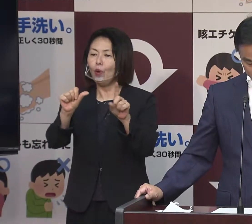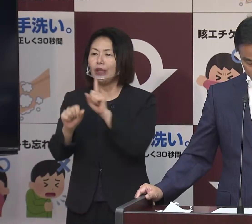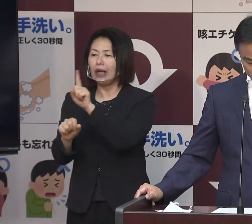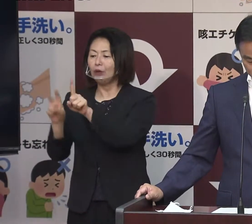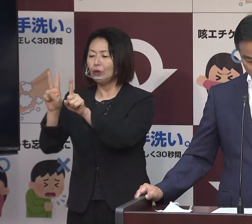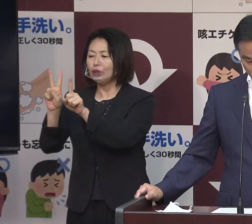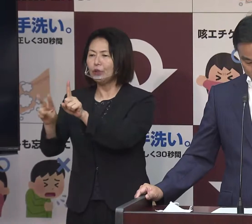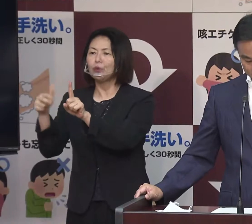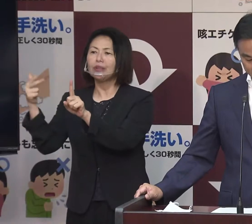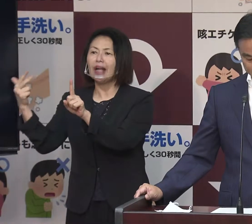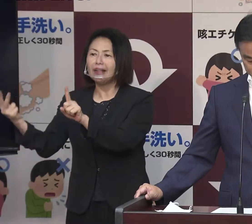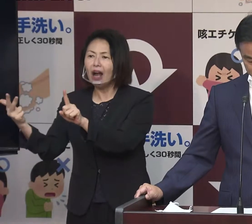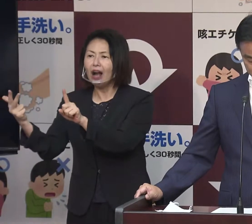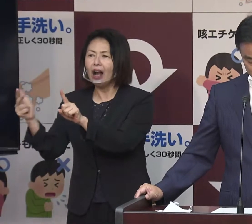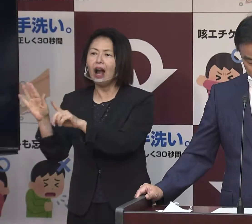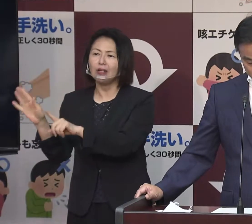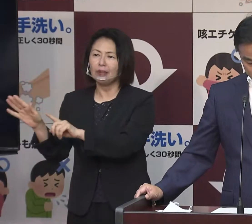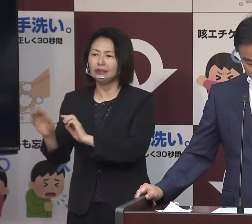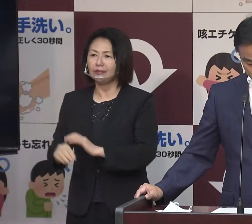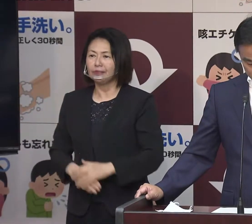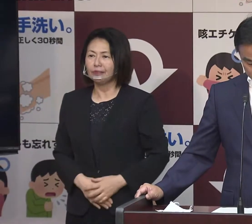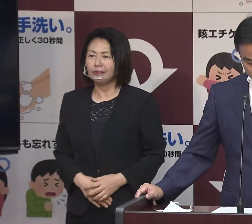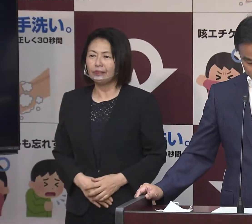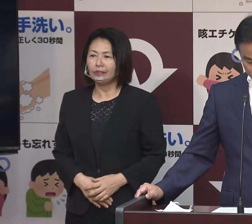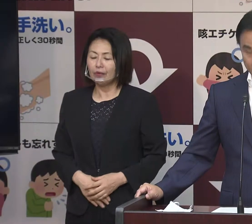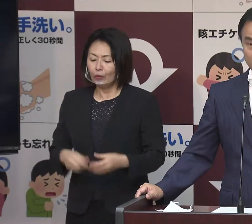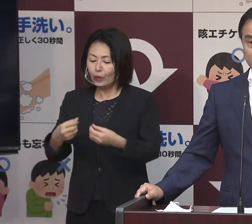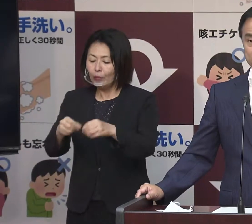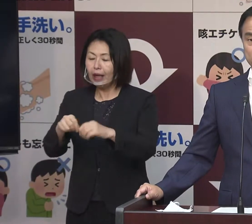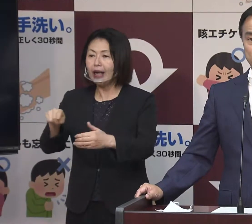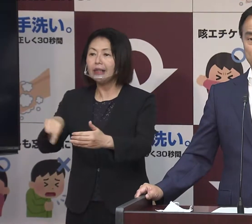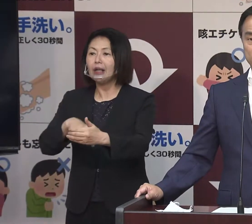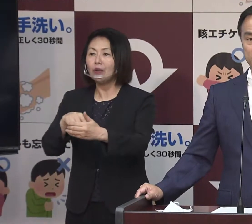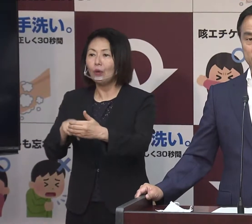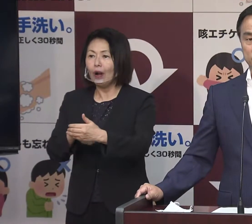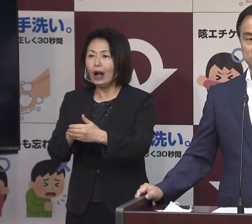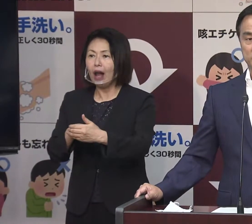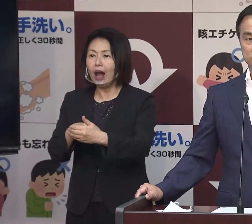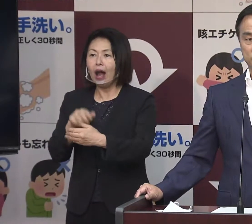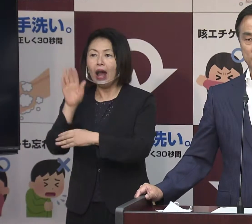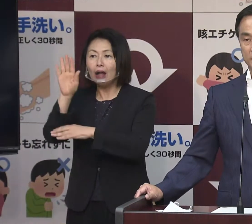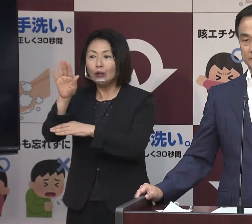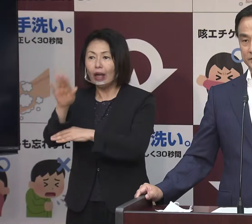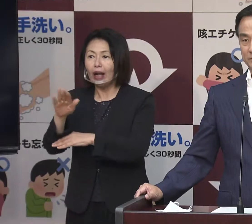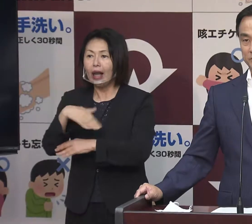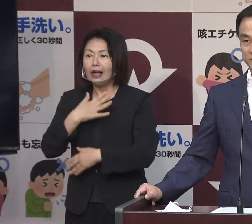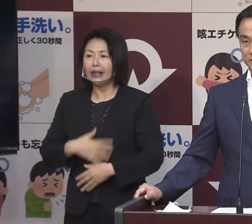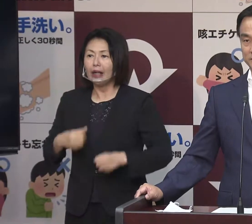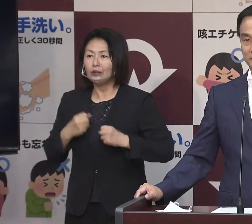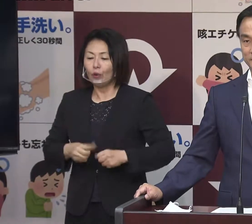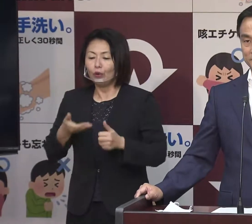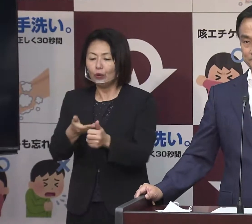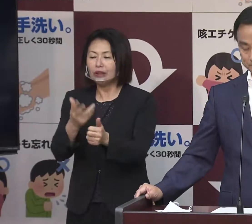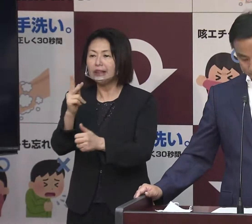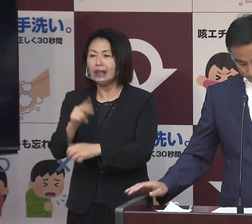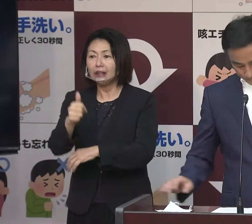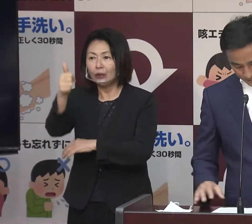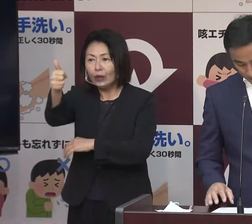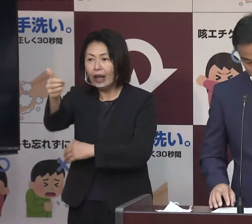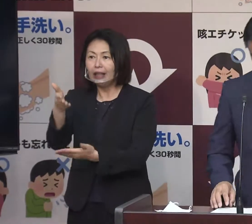目ですけれども、が出ています。詳細につきましては、後ほど経口増進課長の方から説明をさせていただき